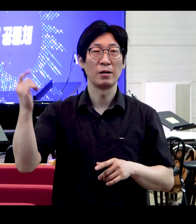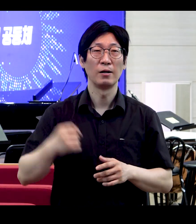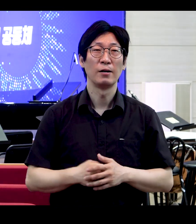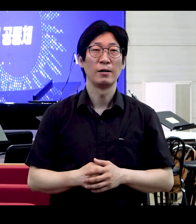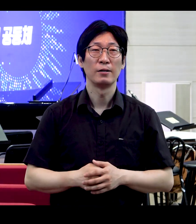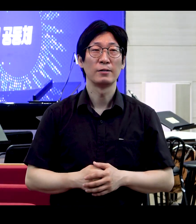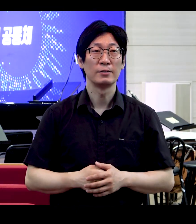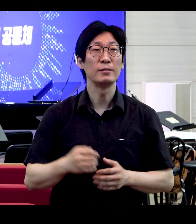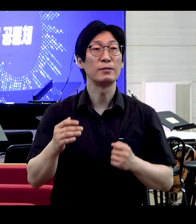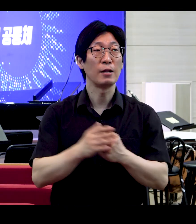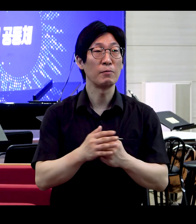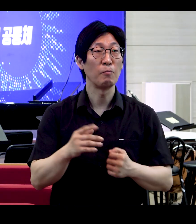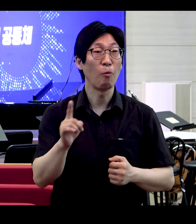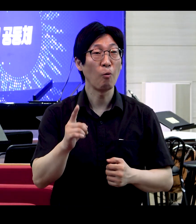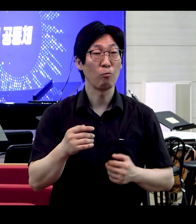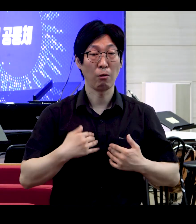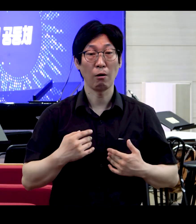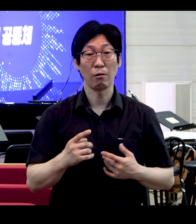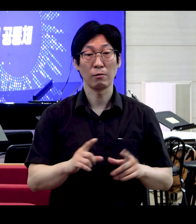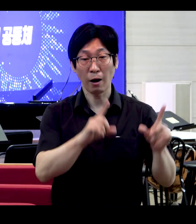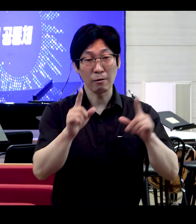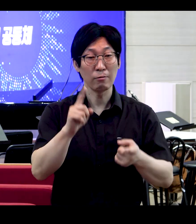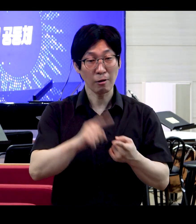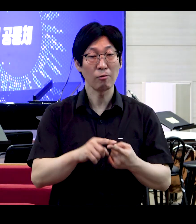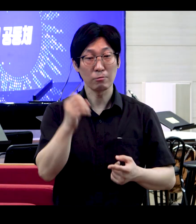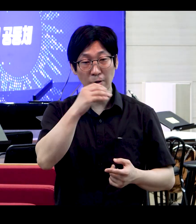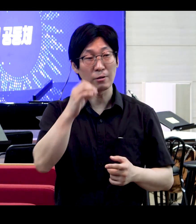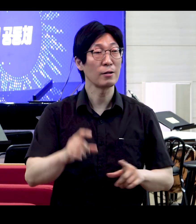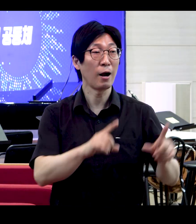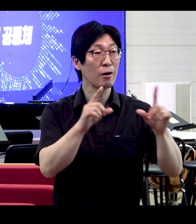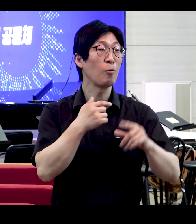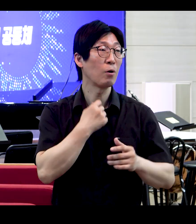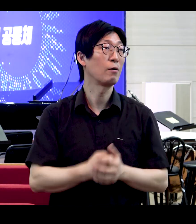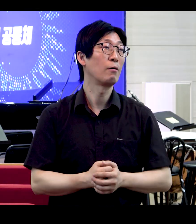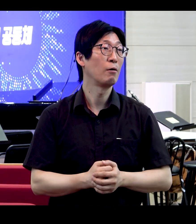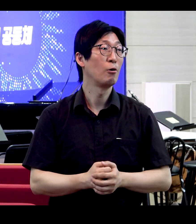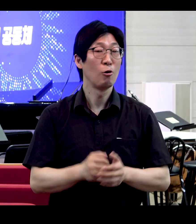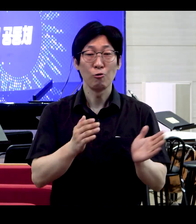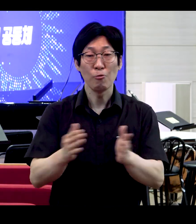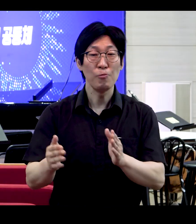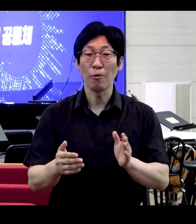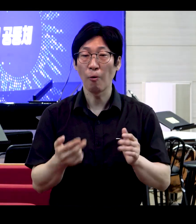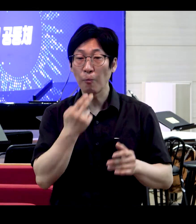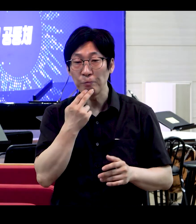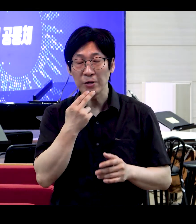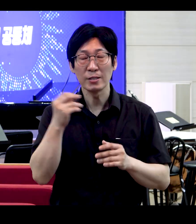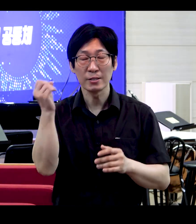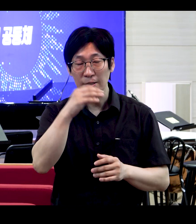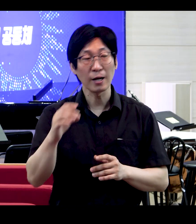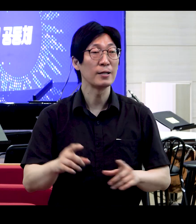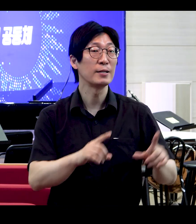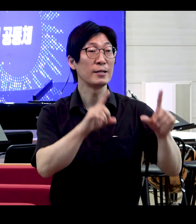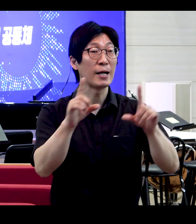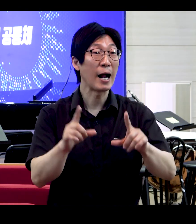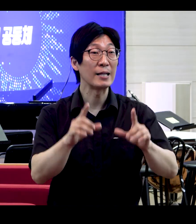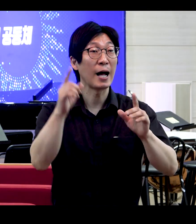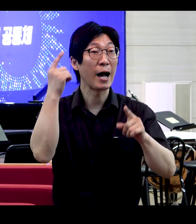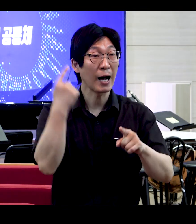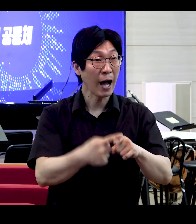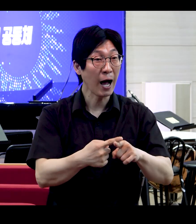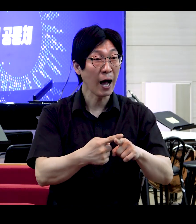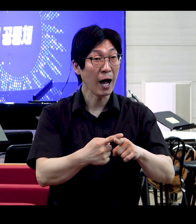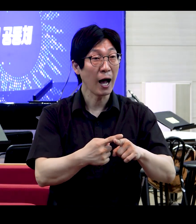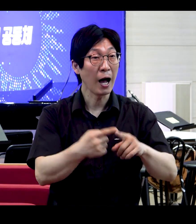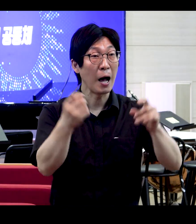들어. 그러니까 그냥 내가 살던 대로 살겠다라고 살다가 아무 대비하지 않고 아무 준비하지 않고 그냥 살다가